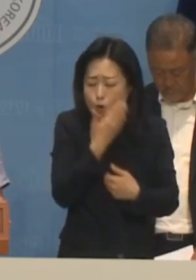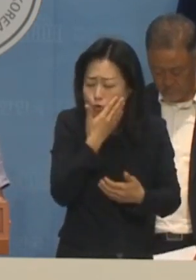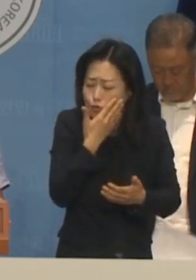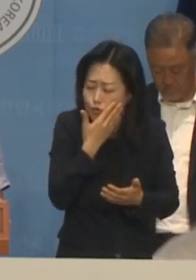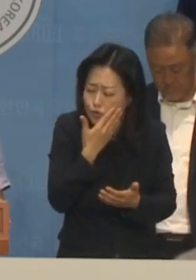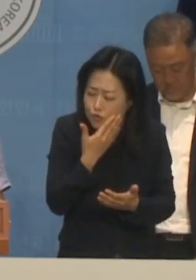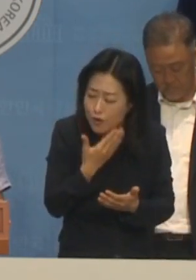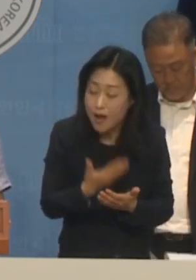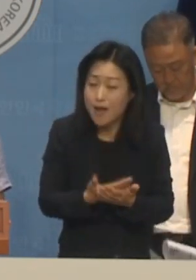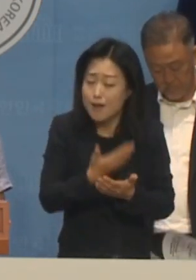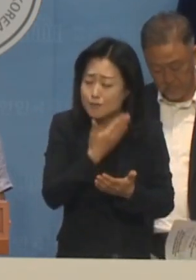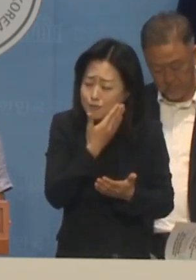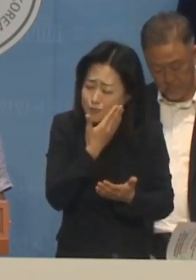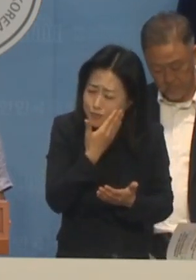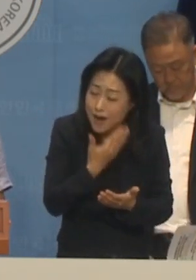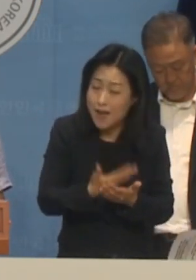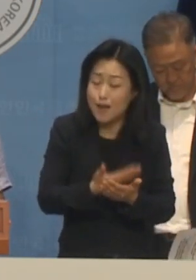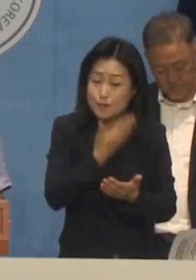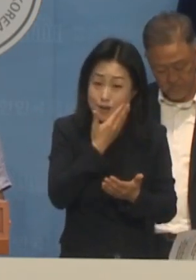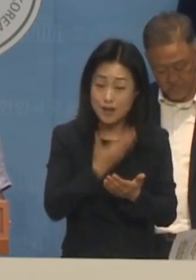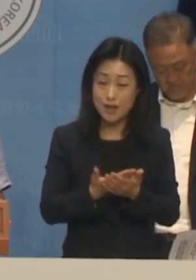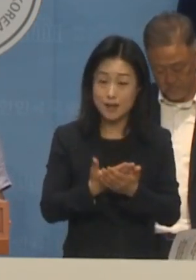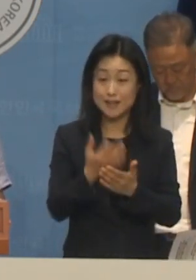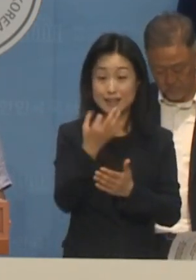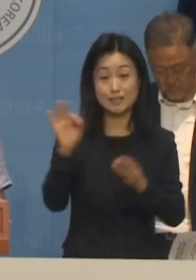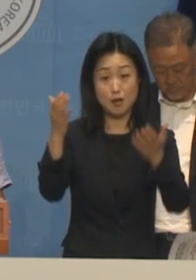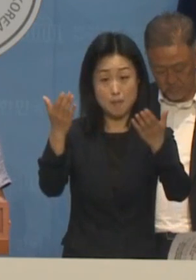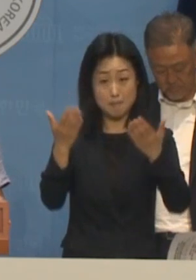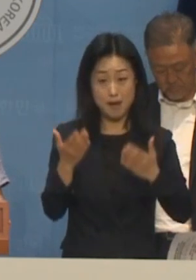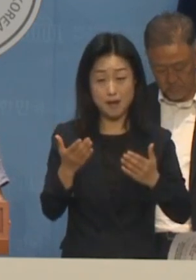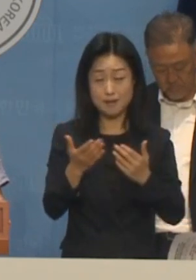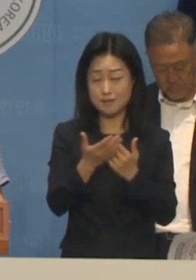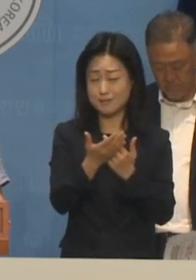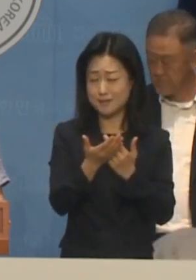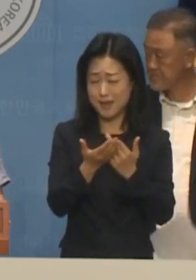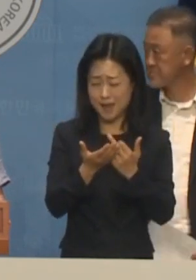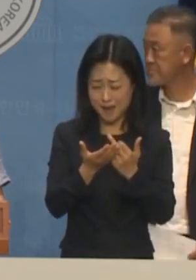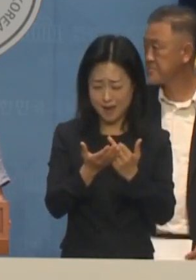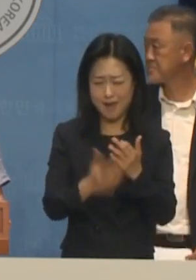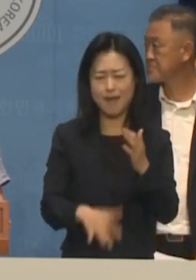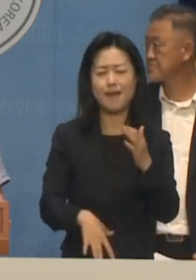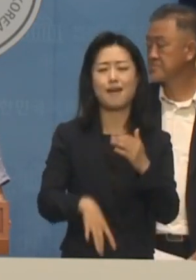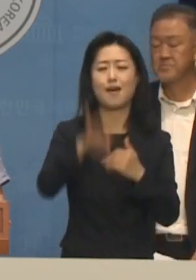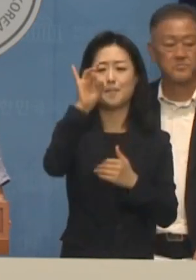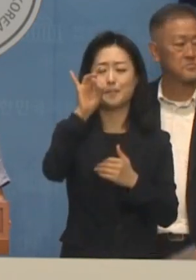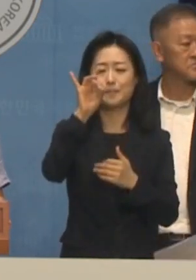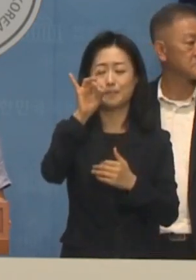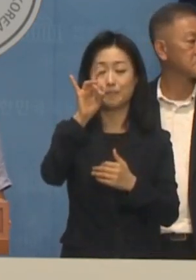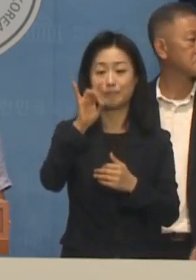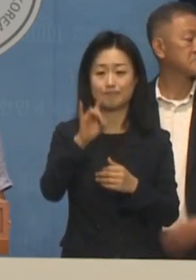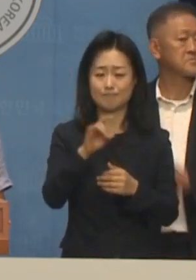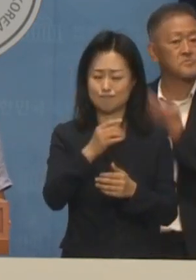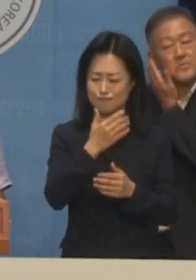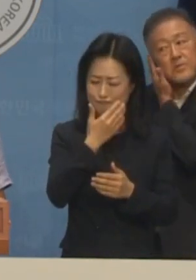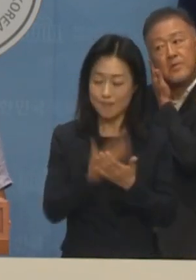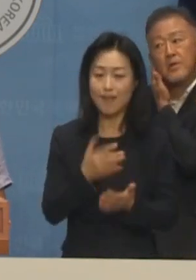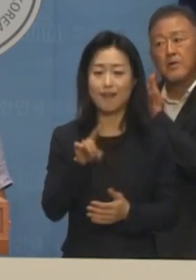가치를 이렇게 동시에 많이 인정받고 있는 곳은 전 세계에서 제주도가 유일합니다. 그래서 많은